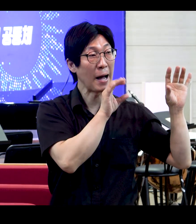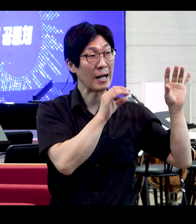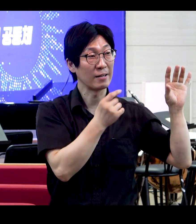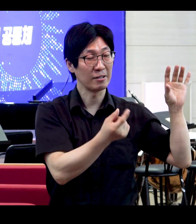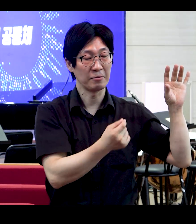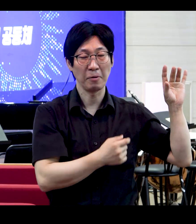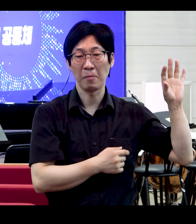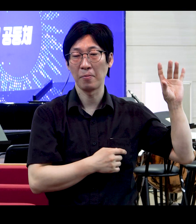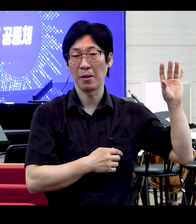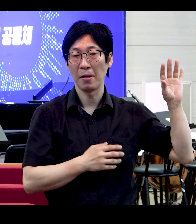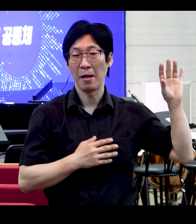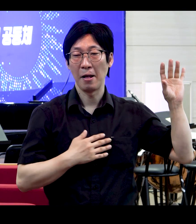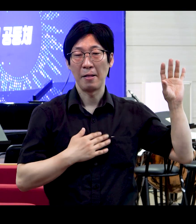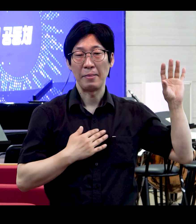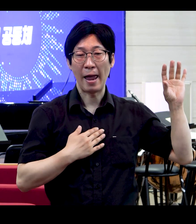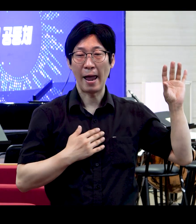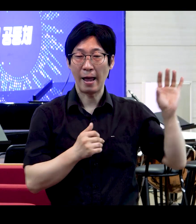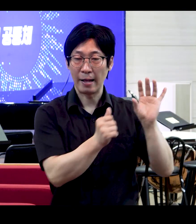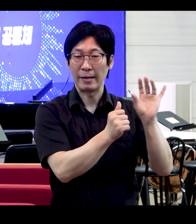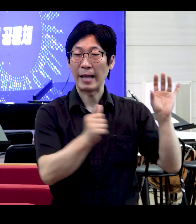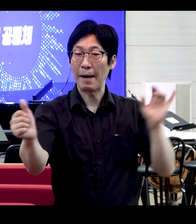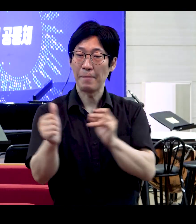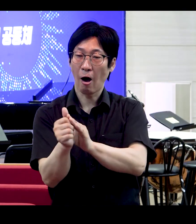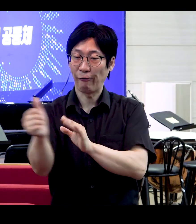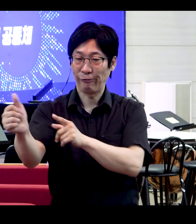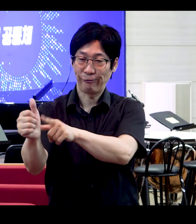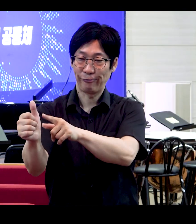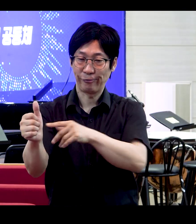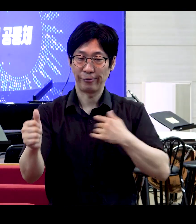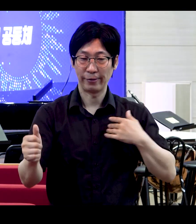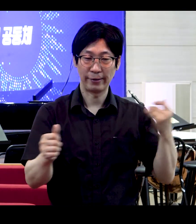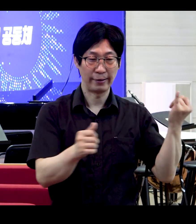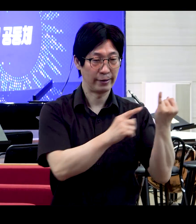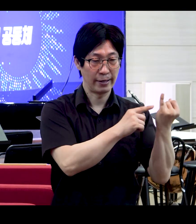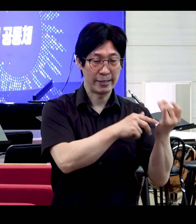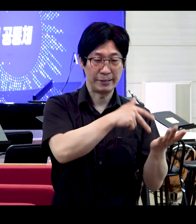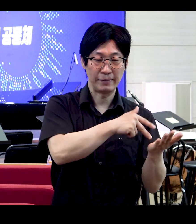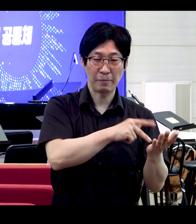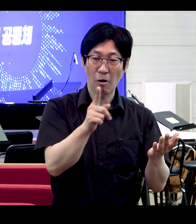하면서 우리 남편은 나한테는 로또야, 이렇게.